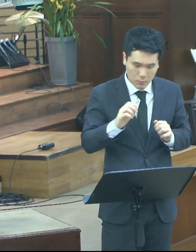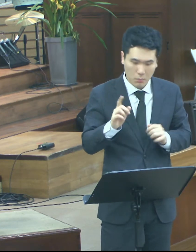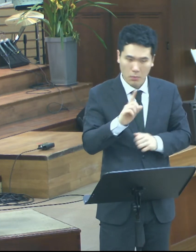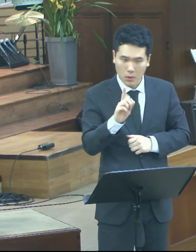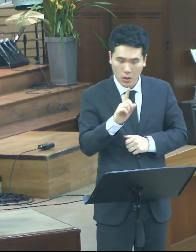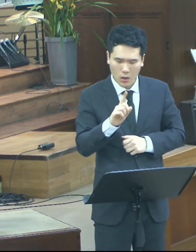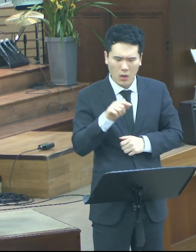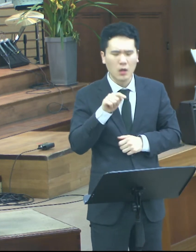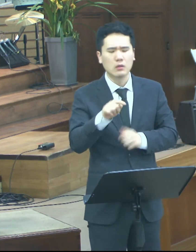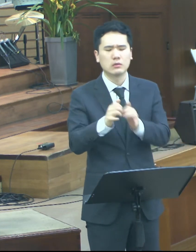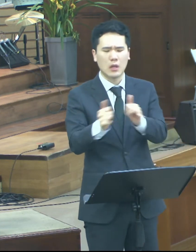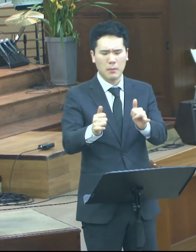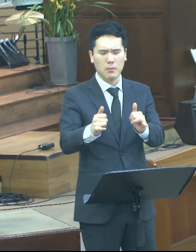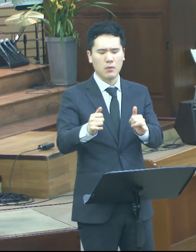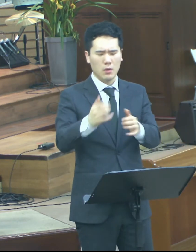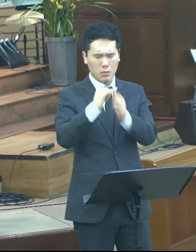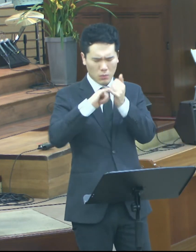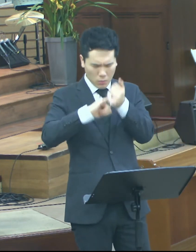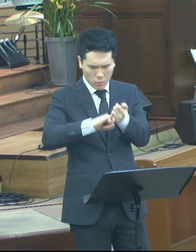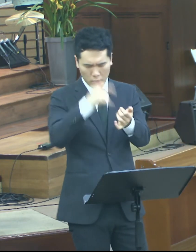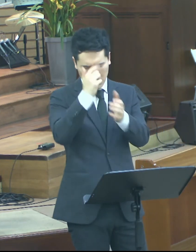그건 성령께서 이렇게 이끌어 주시는 거죠.